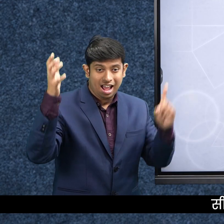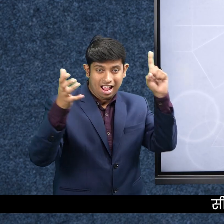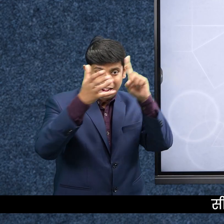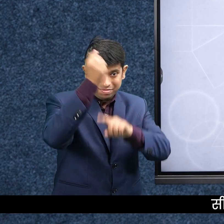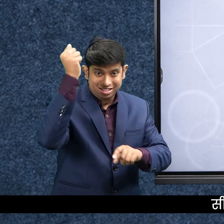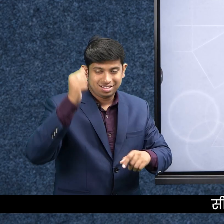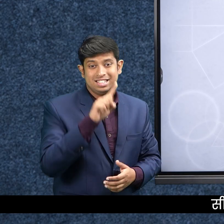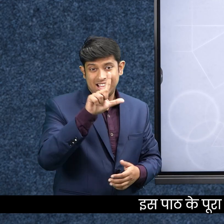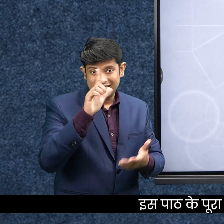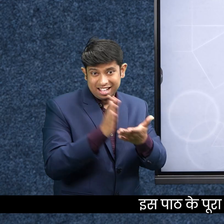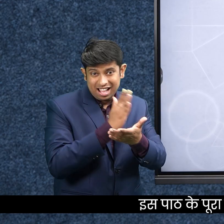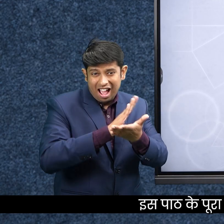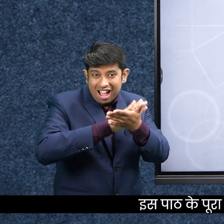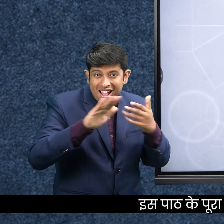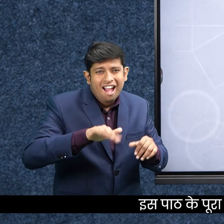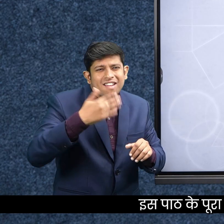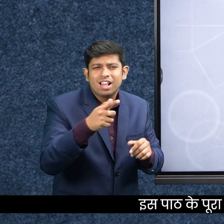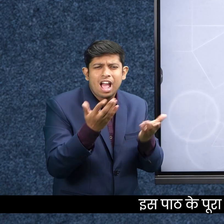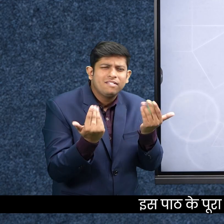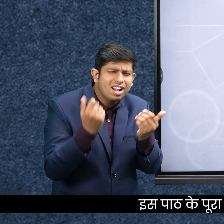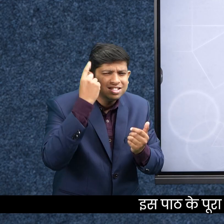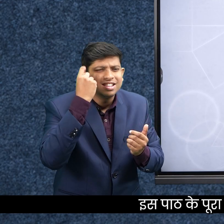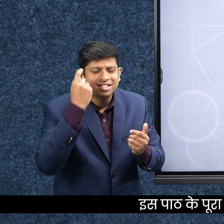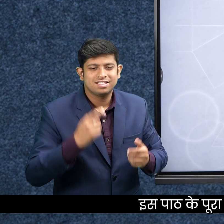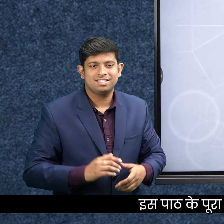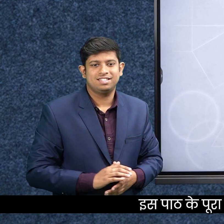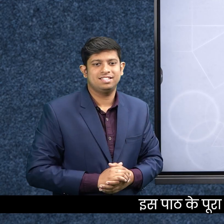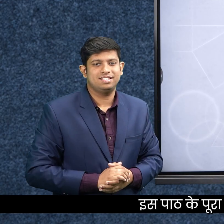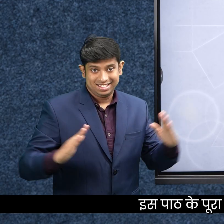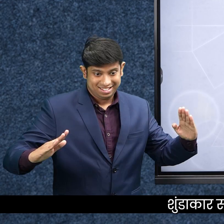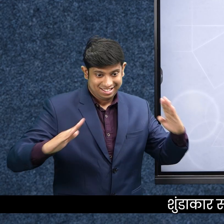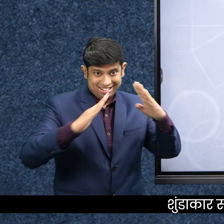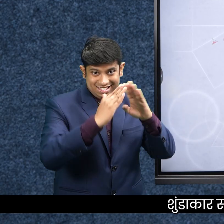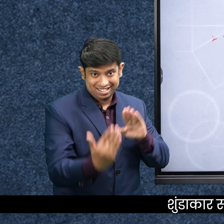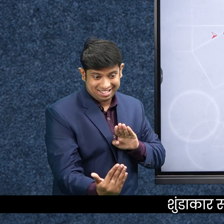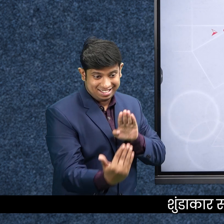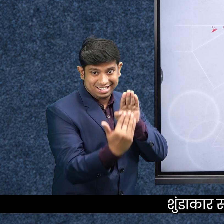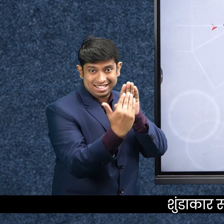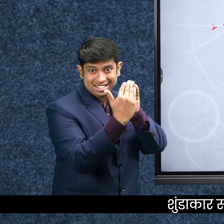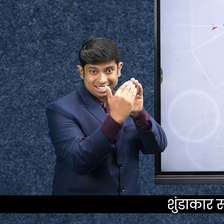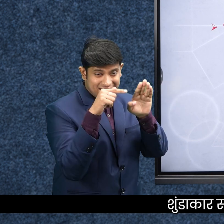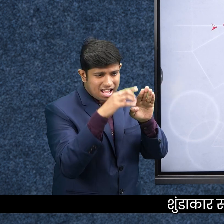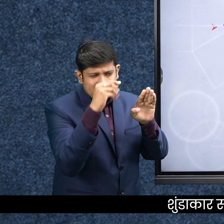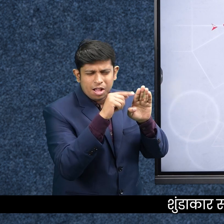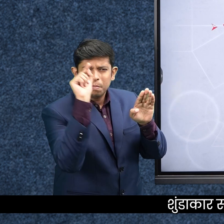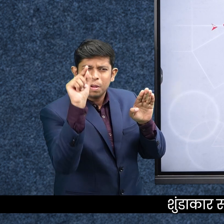सीखने के परिणाम। इस पाठ के पूरा होने के बाद आप समझ पाएंगे शुंडाकार स्तंभ और इसकी विशेषताएं,